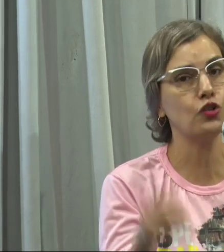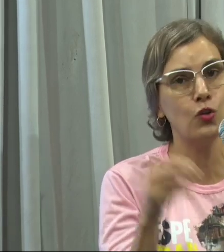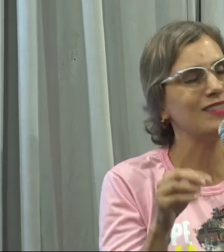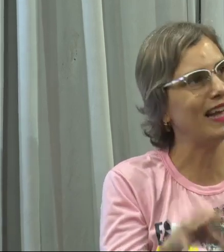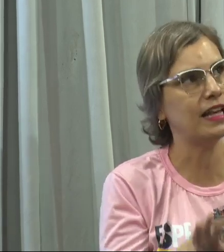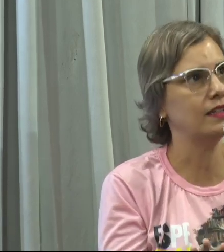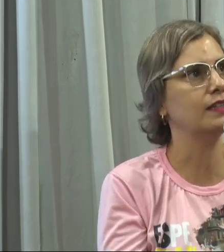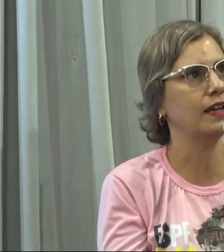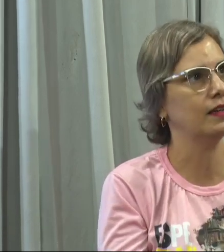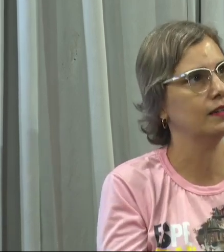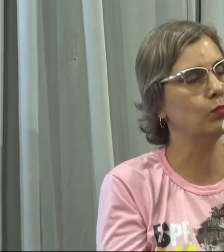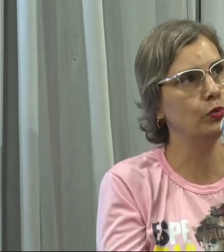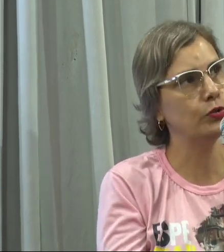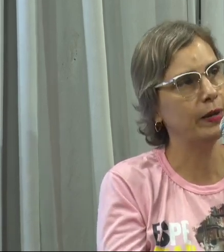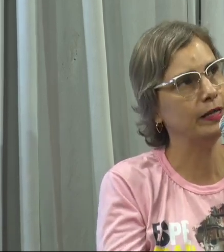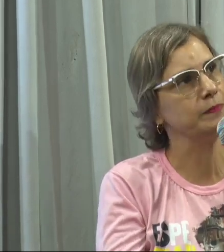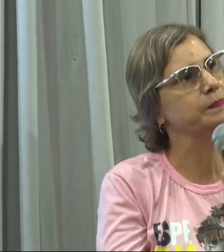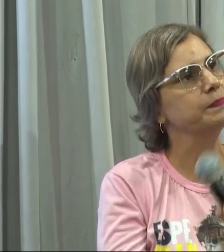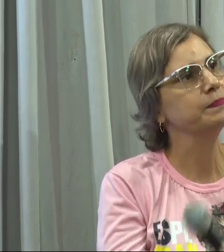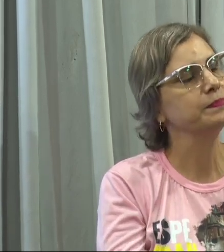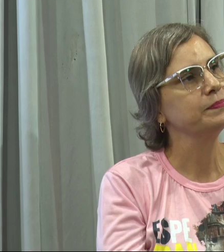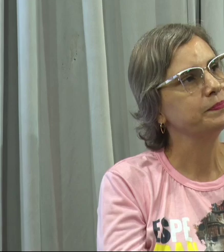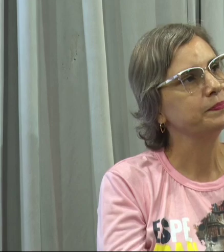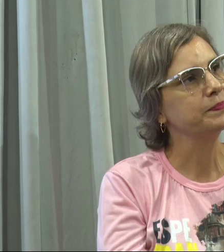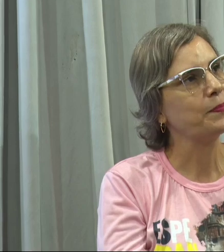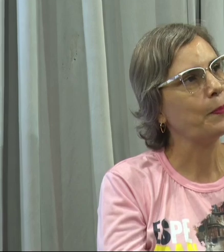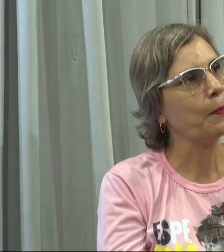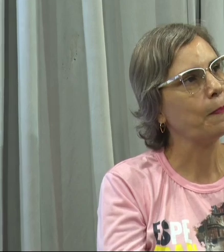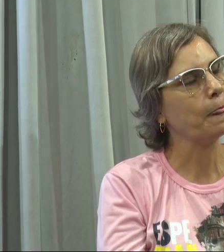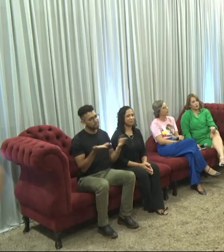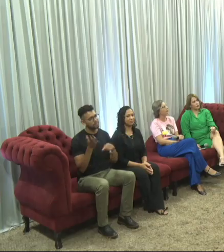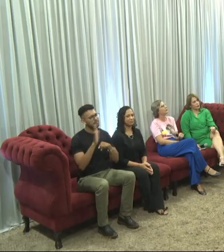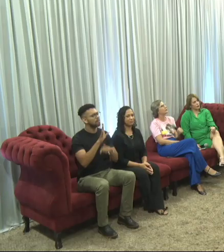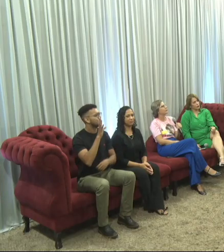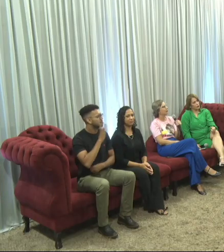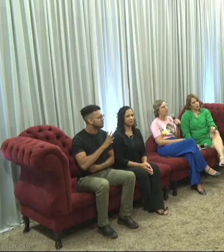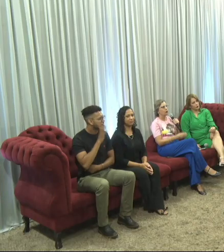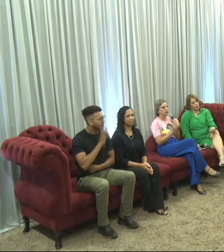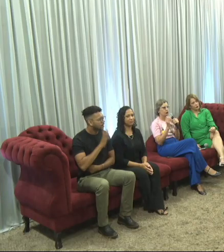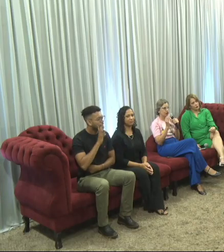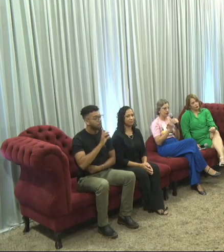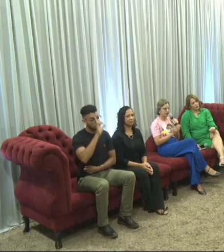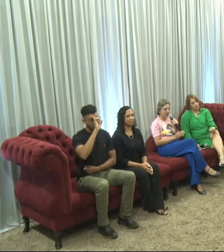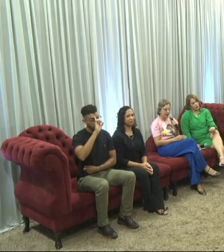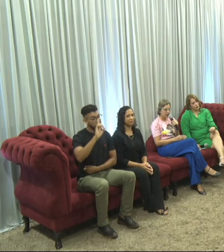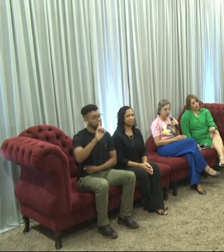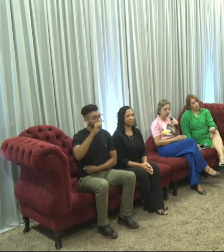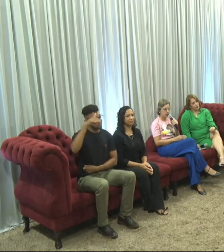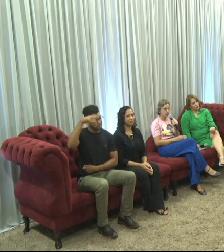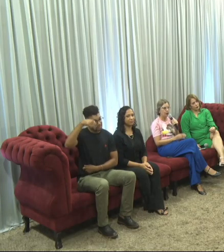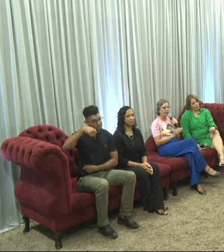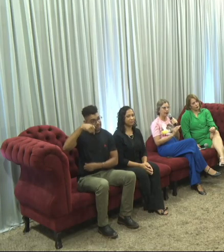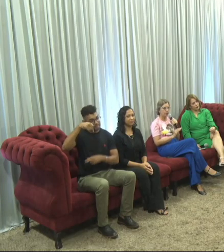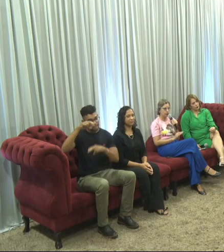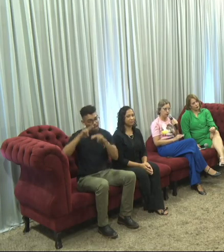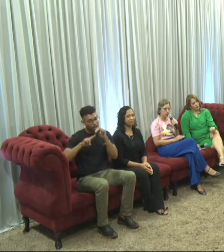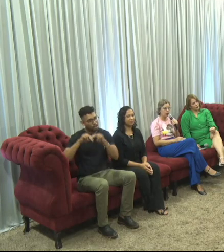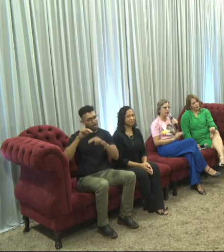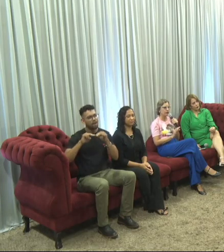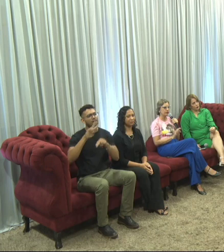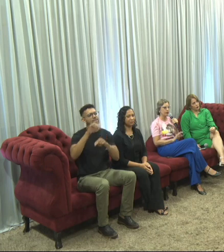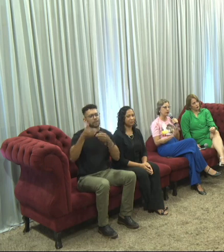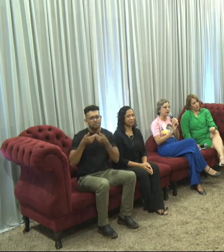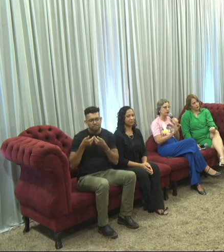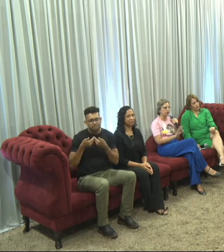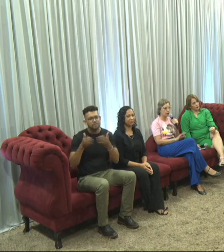Tudo isso acontece. Tudo a gente consegue atender. Olha muito que bem. Bacana, que legal, né? Então vamos ao dia... Do dia 7 de junho,